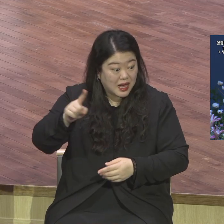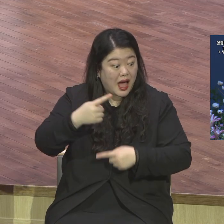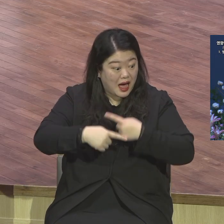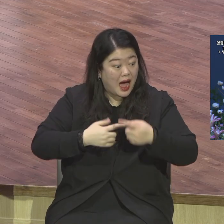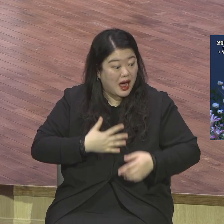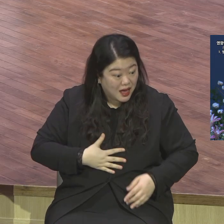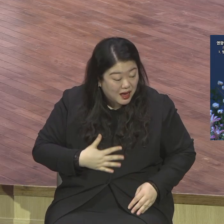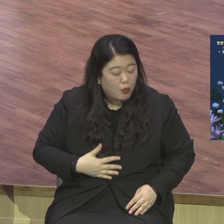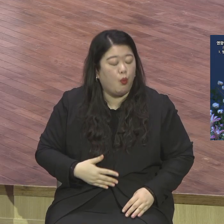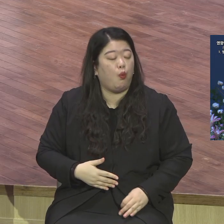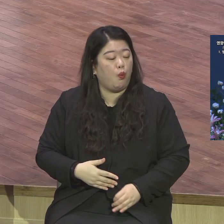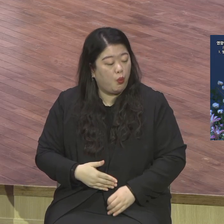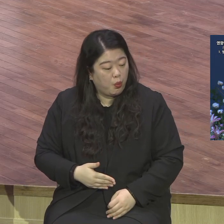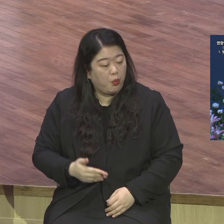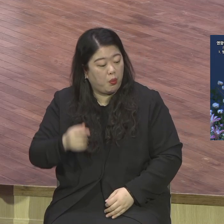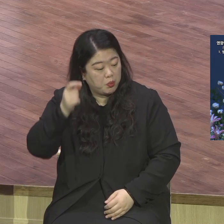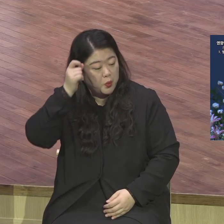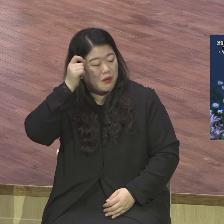말한다.